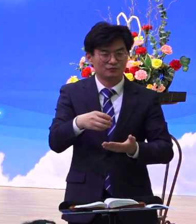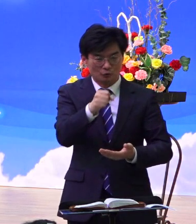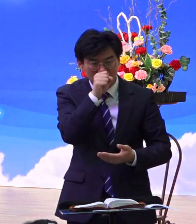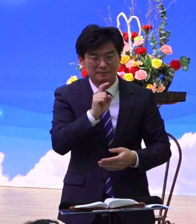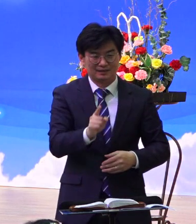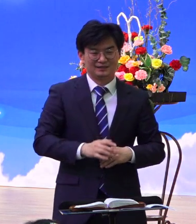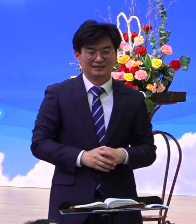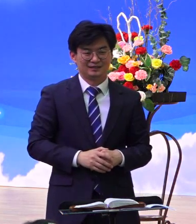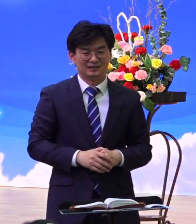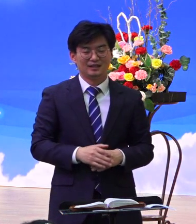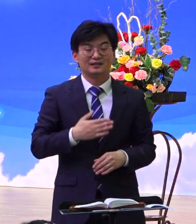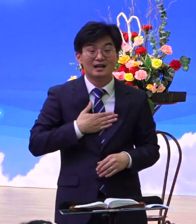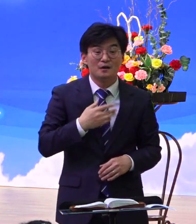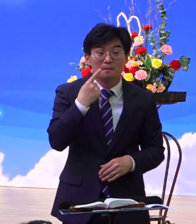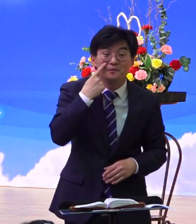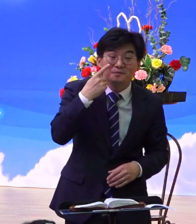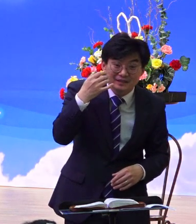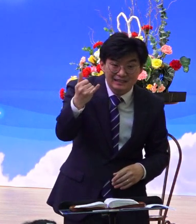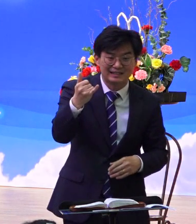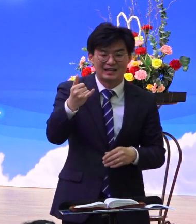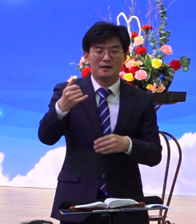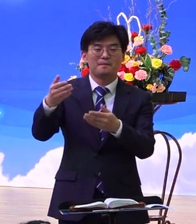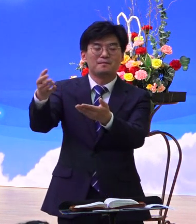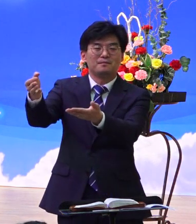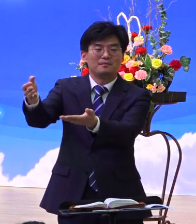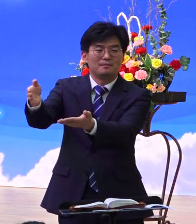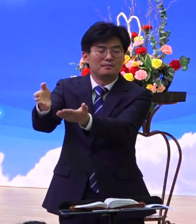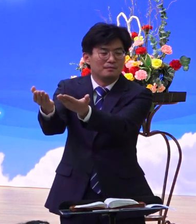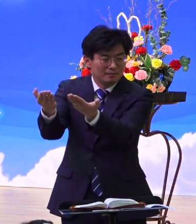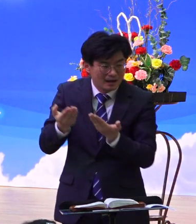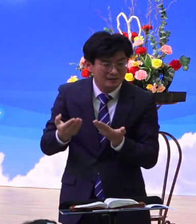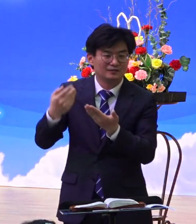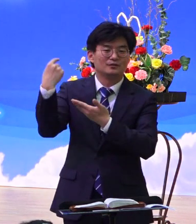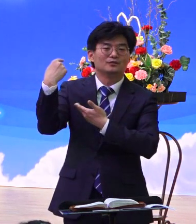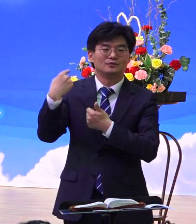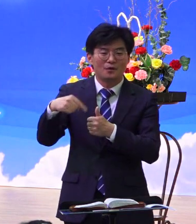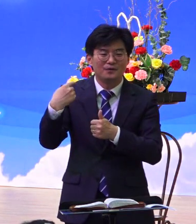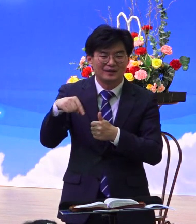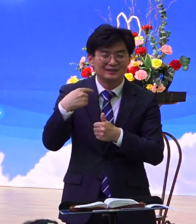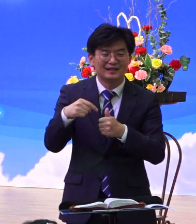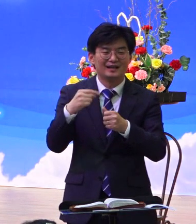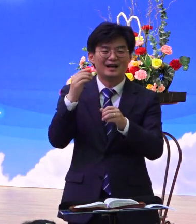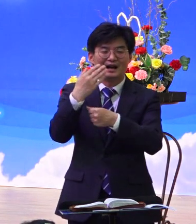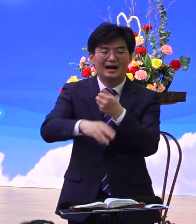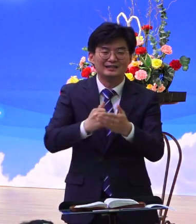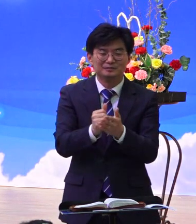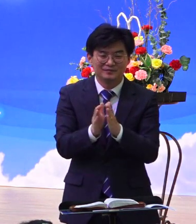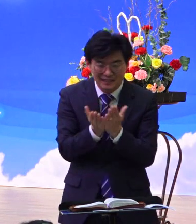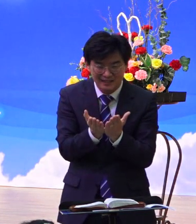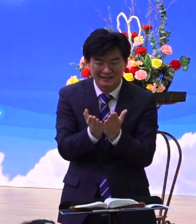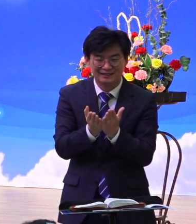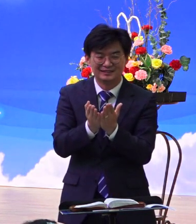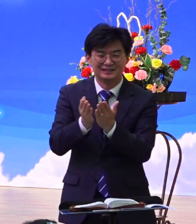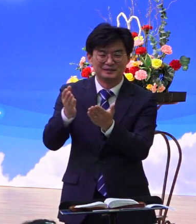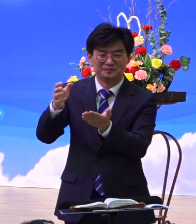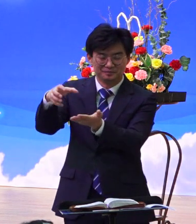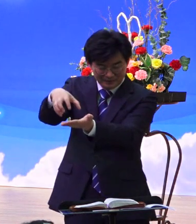나는 정말 우리 부모님에게서 성경을 배웠어, 믿음을 배웠어, 우리 부모님이 나를 위해서